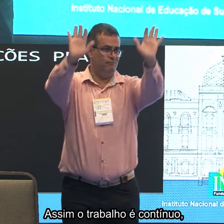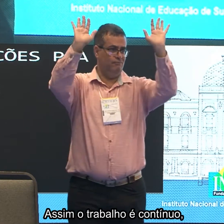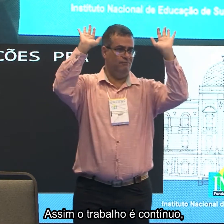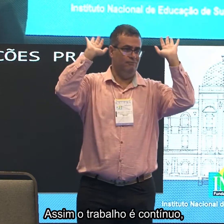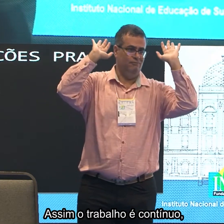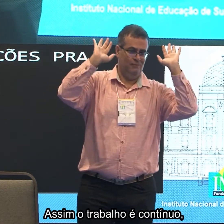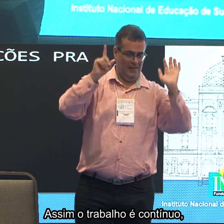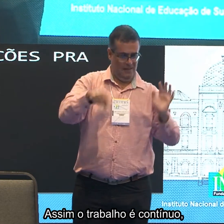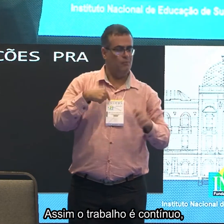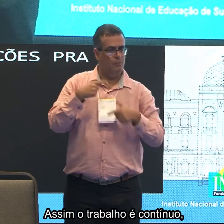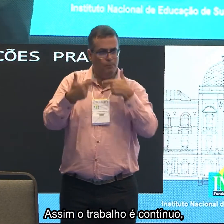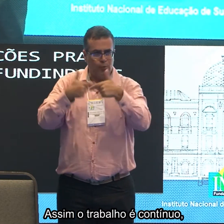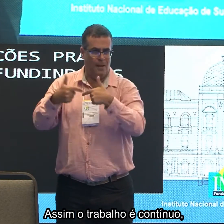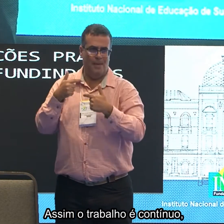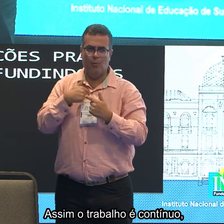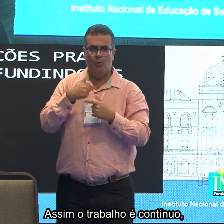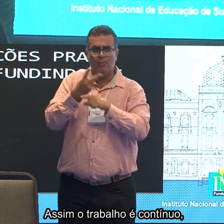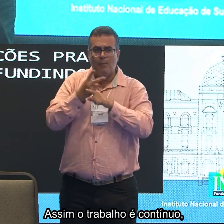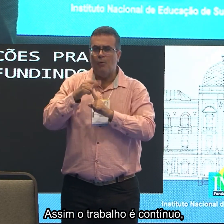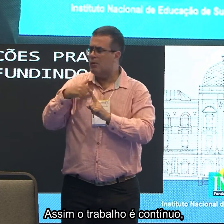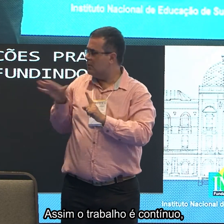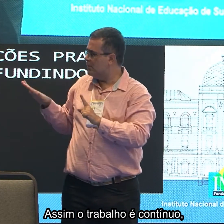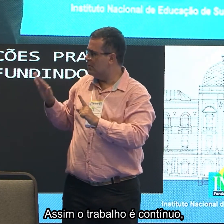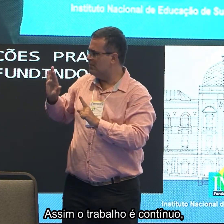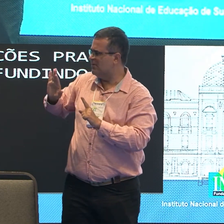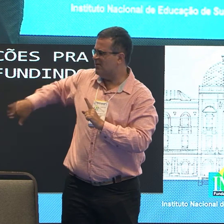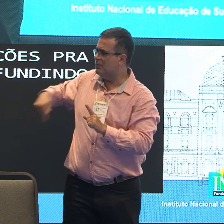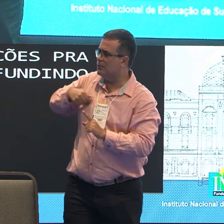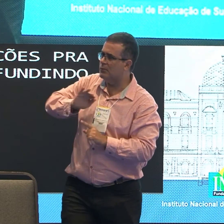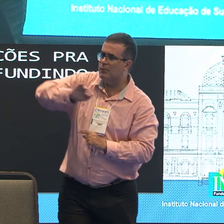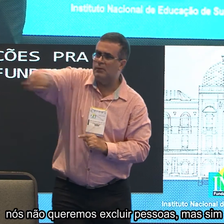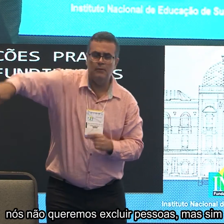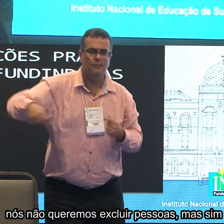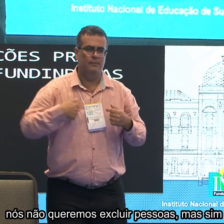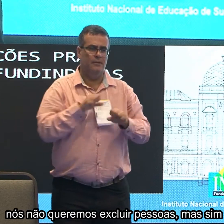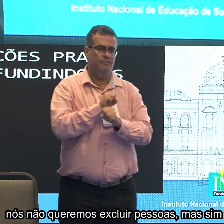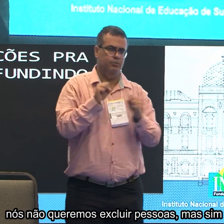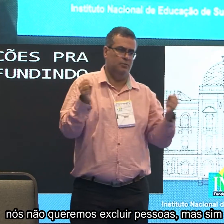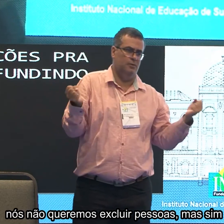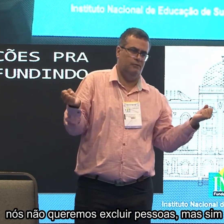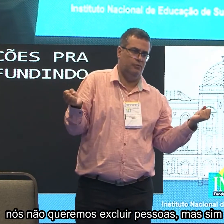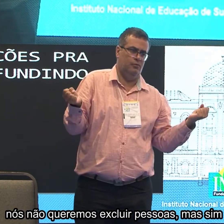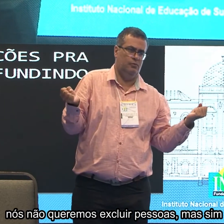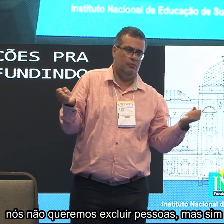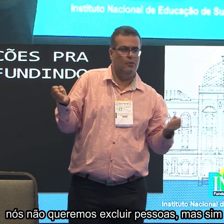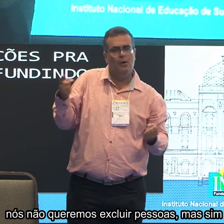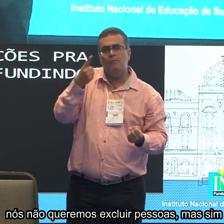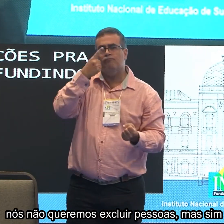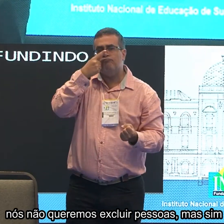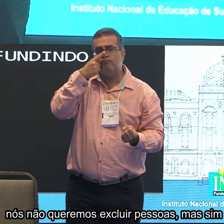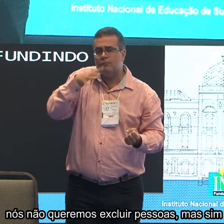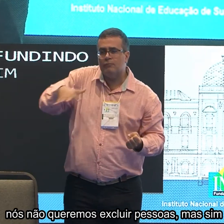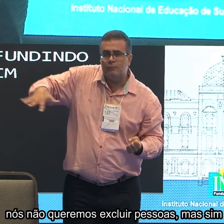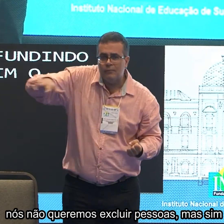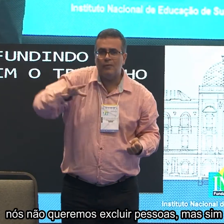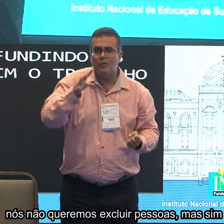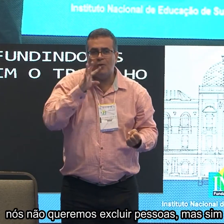E assim o trabalho é contínuo. Nós não queremos excluir pessoas,